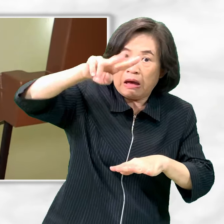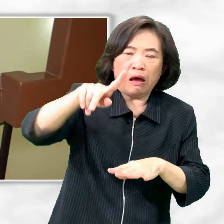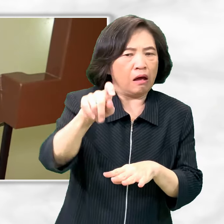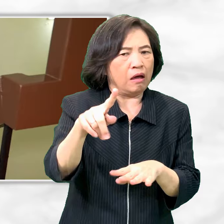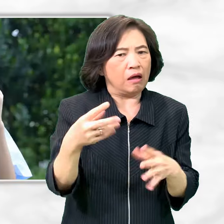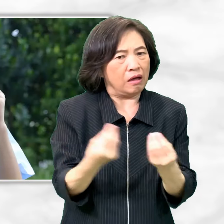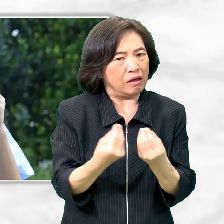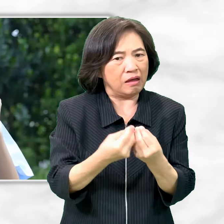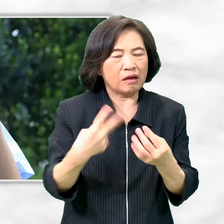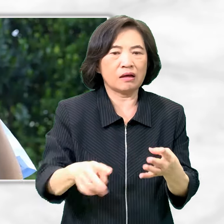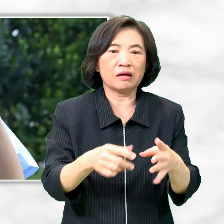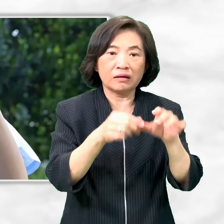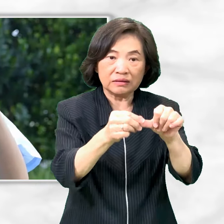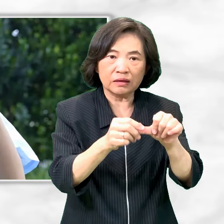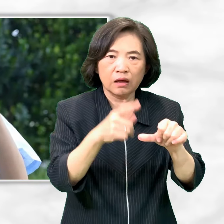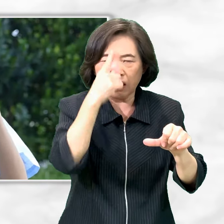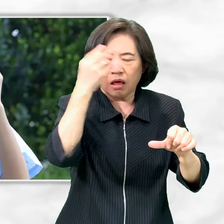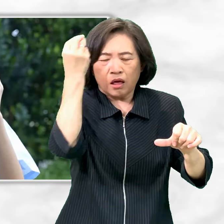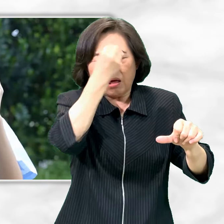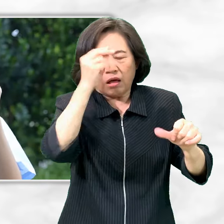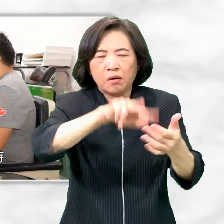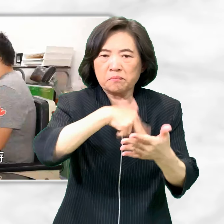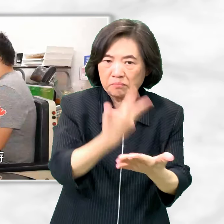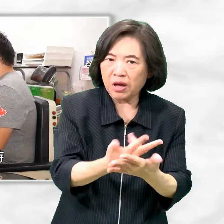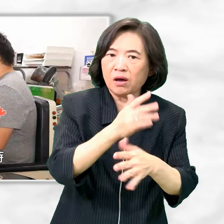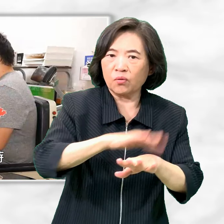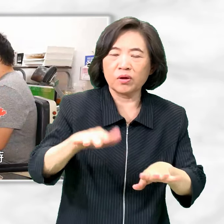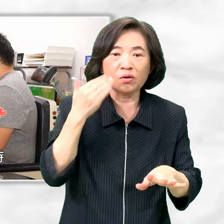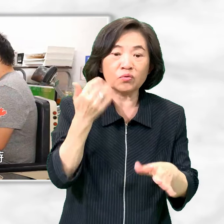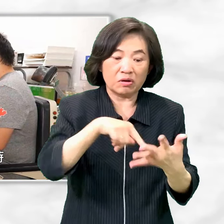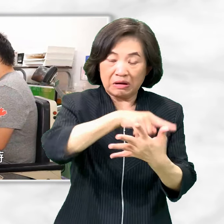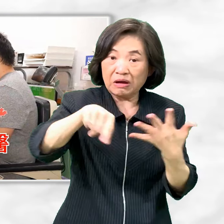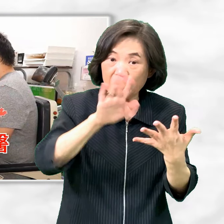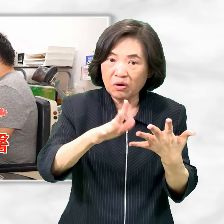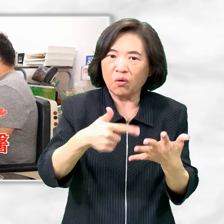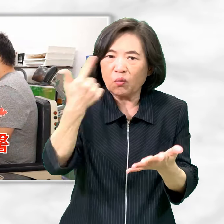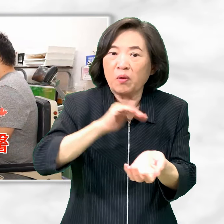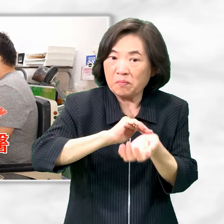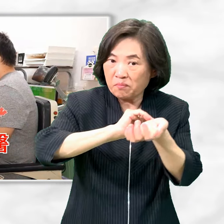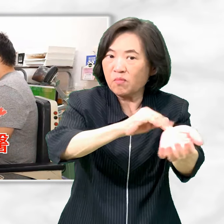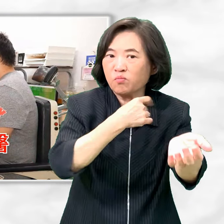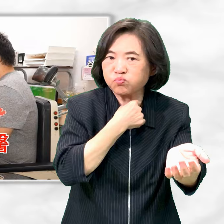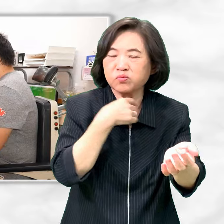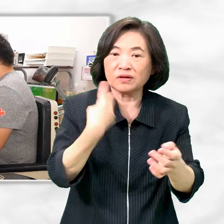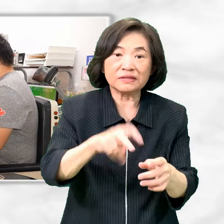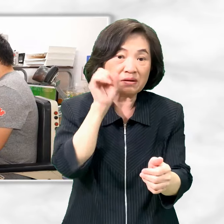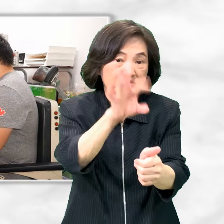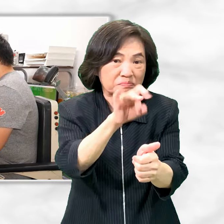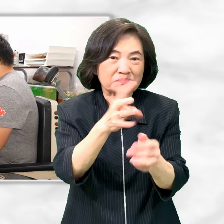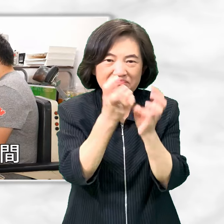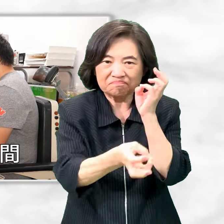推牌。第五，跳拉分，分贴出现日常征兆的时节，让饮食本身上看，通知